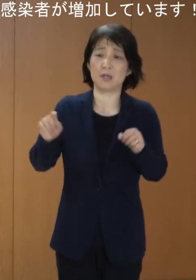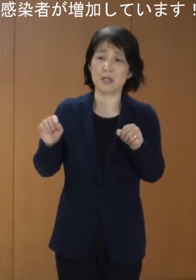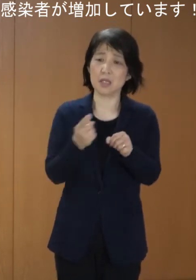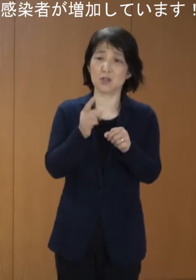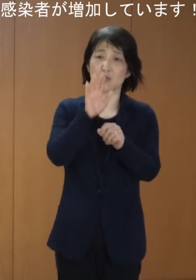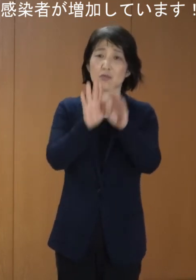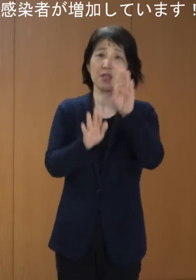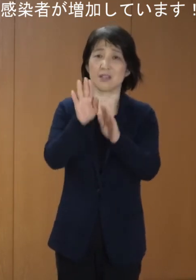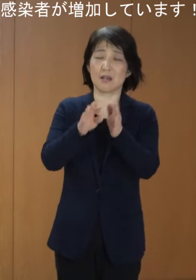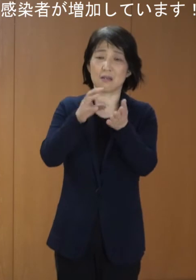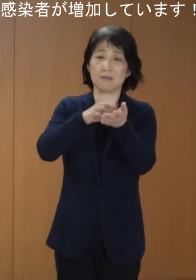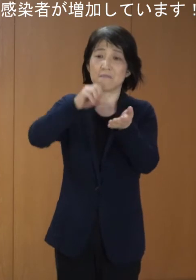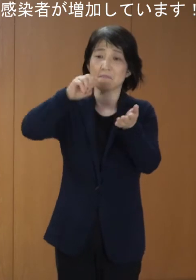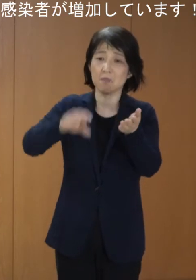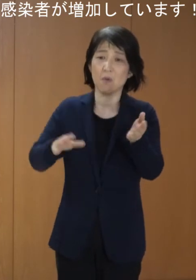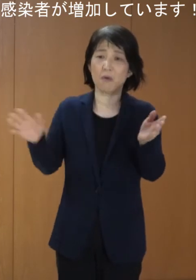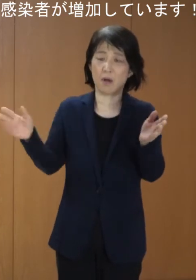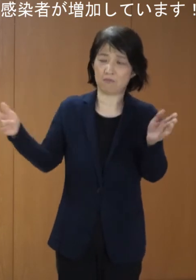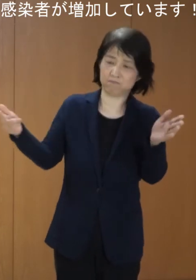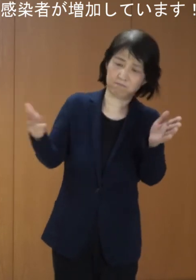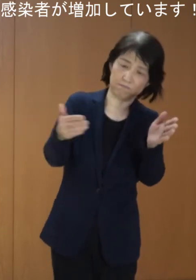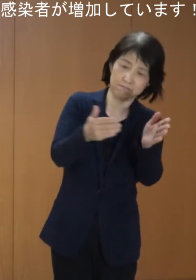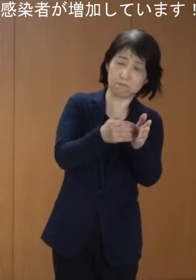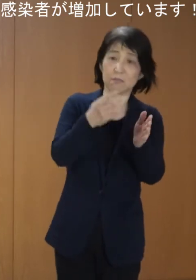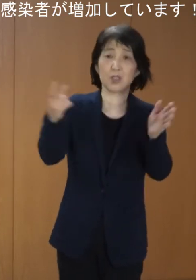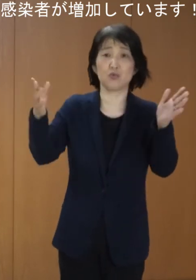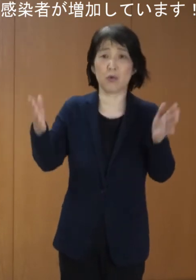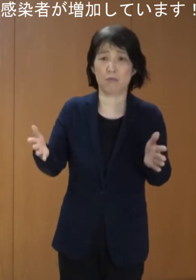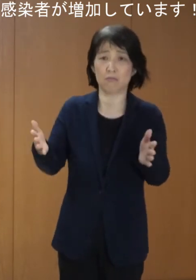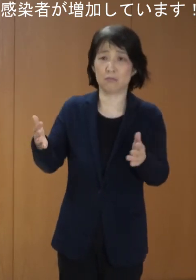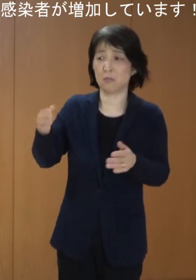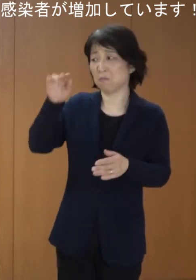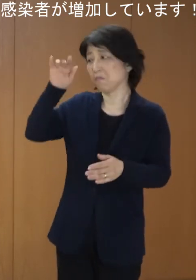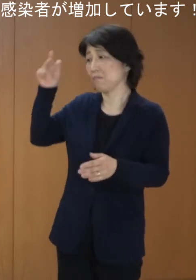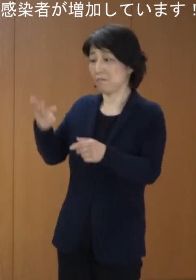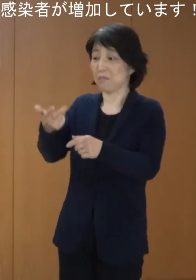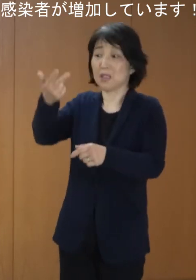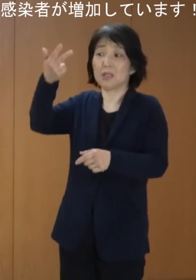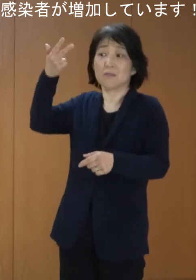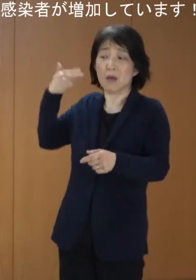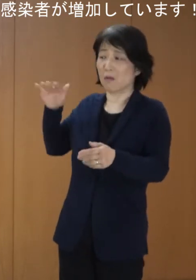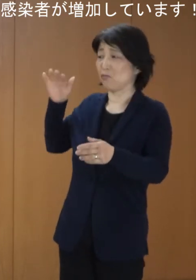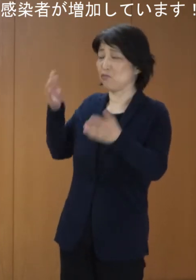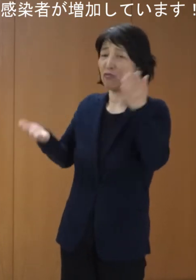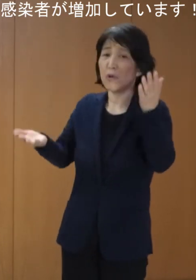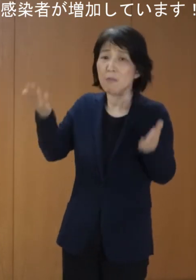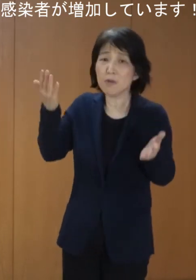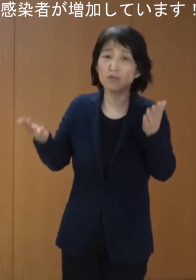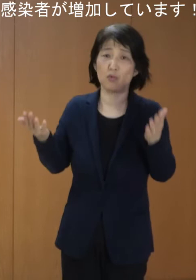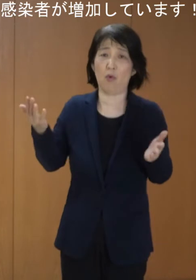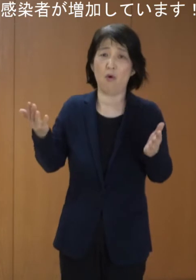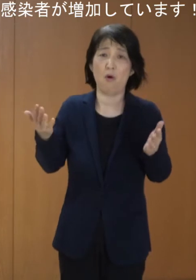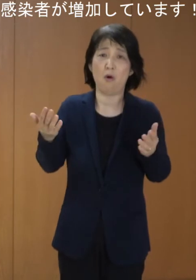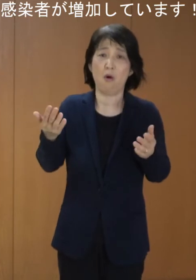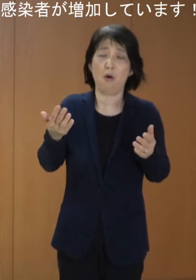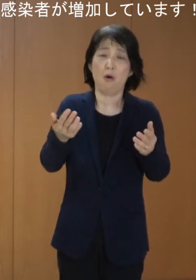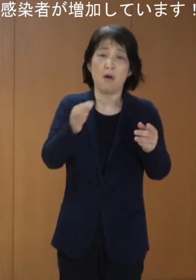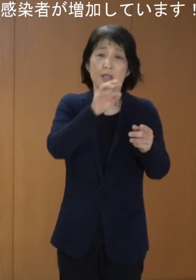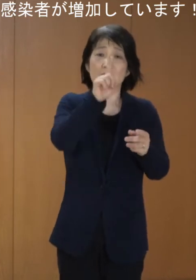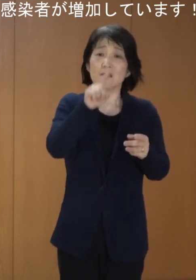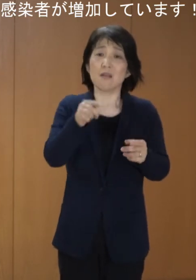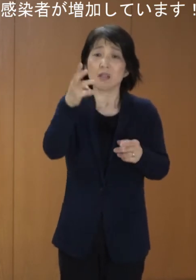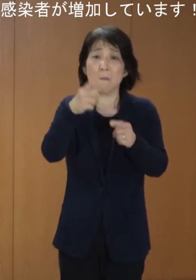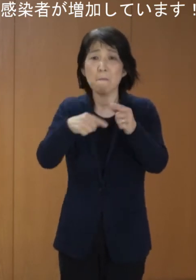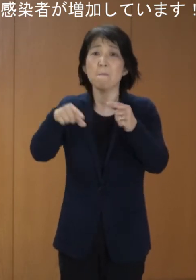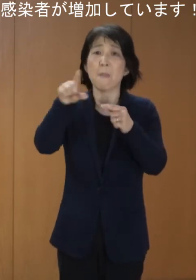が経過しましたが、県内の感染状況を見ると1週間の感染者数が前週比 1.3